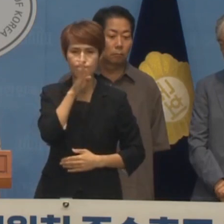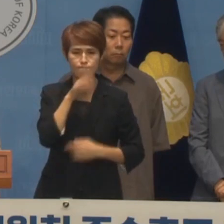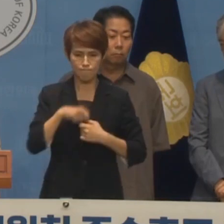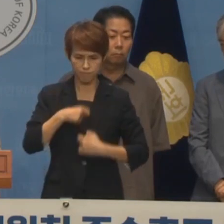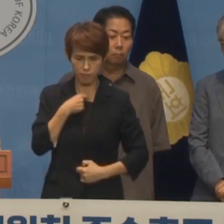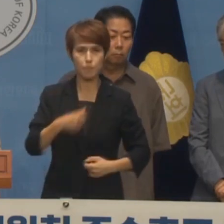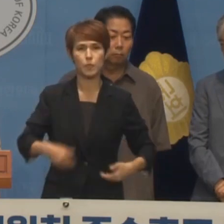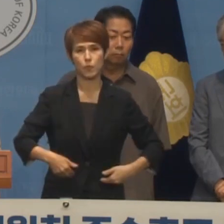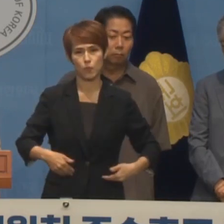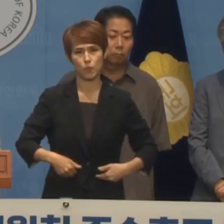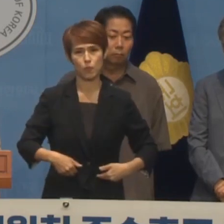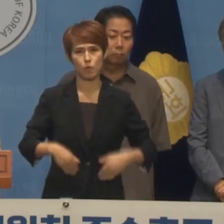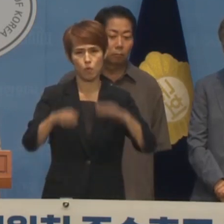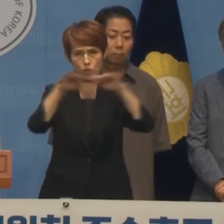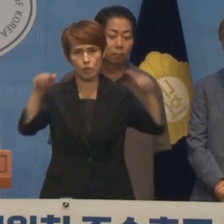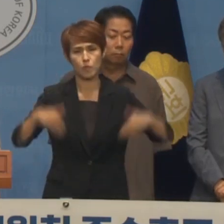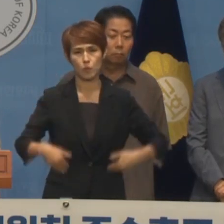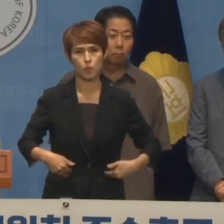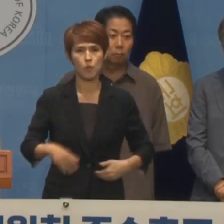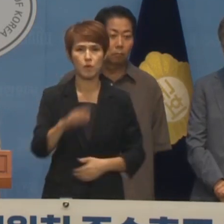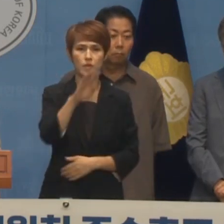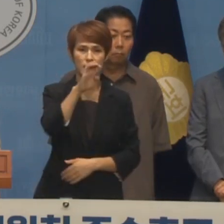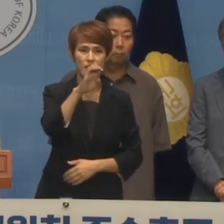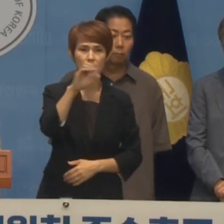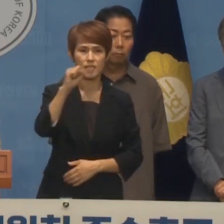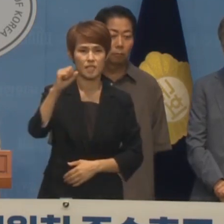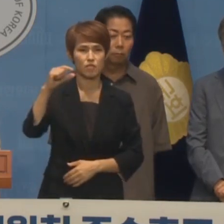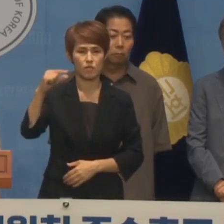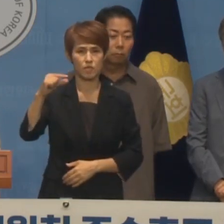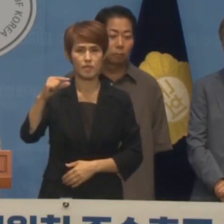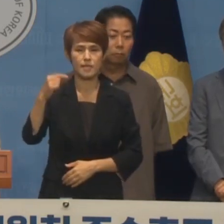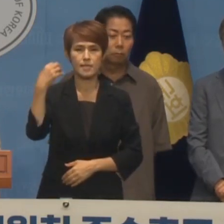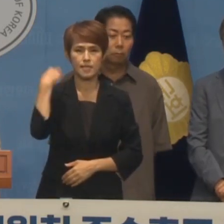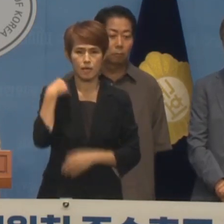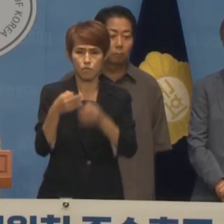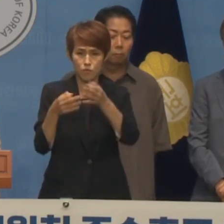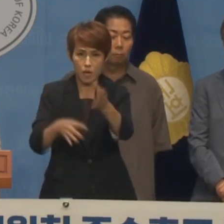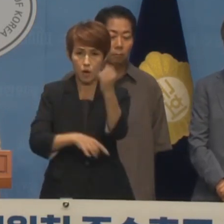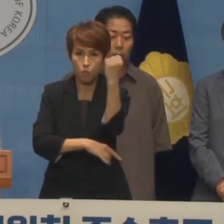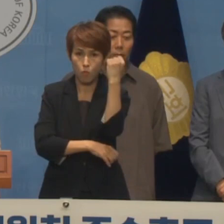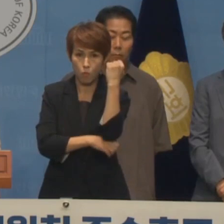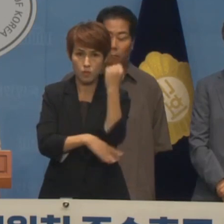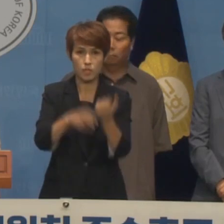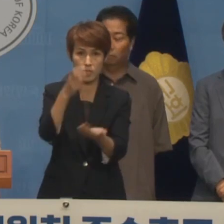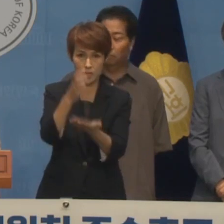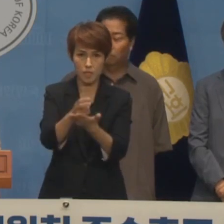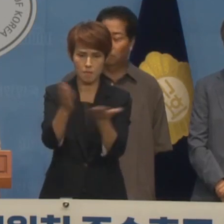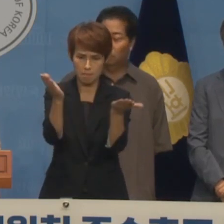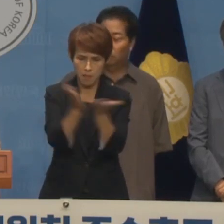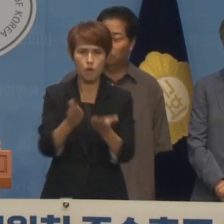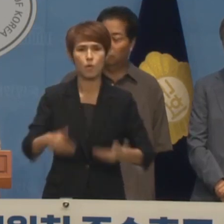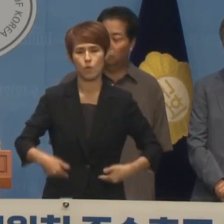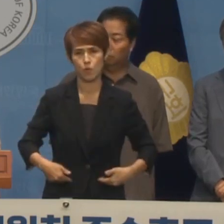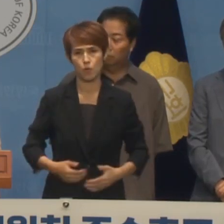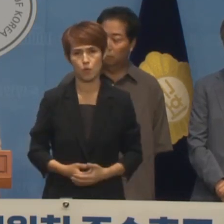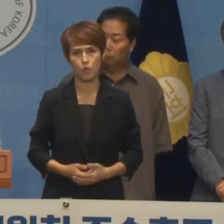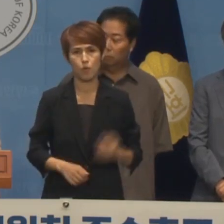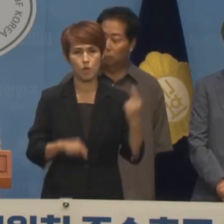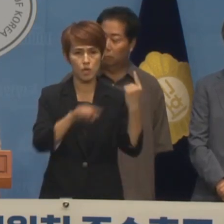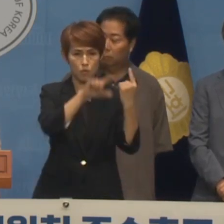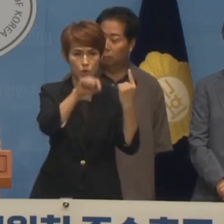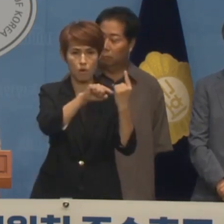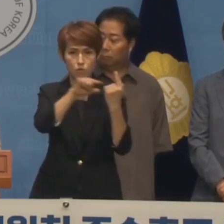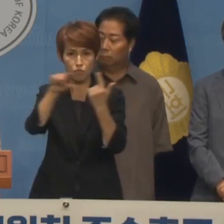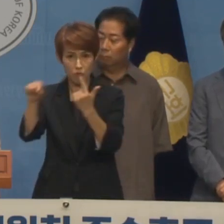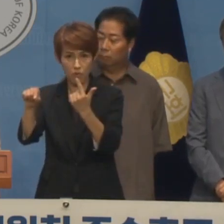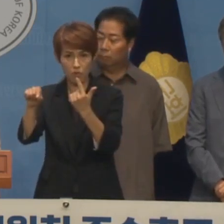하며 특히 ESG 책임투자 원칙에 부합해야 한다. 상반기